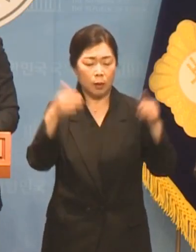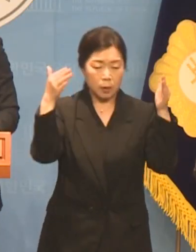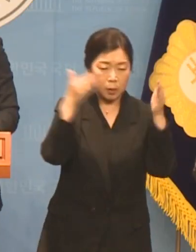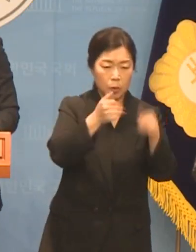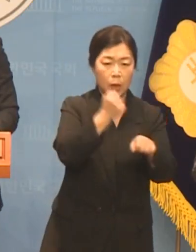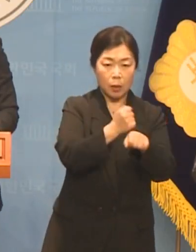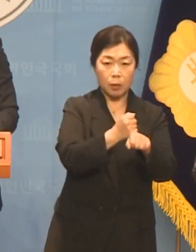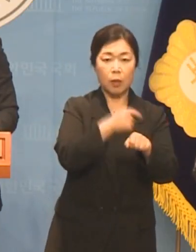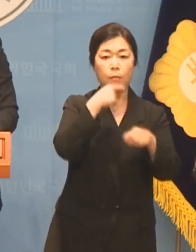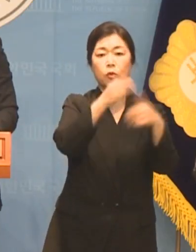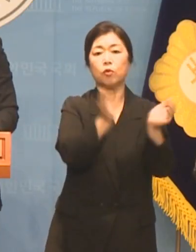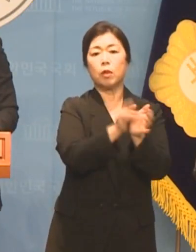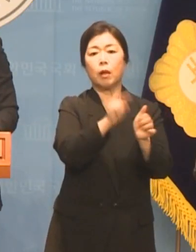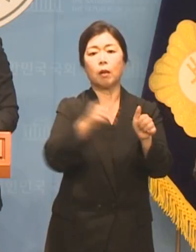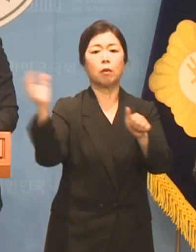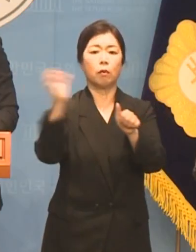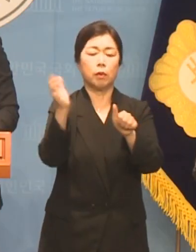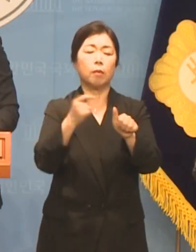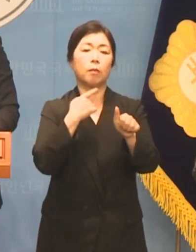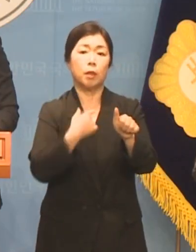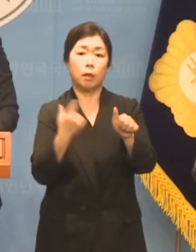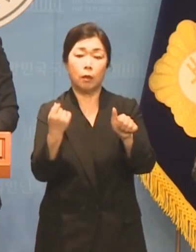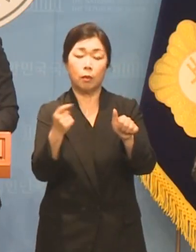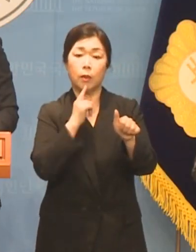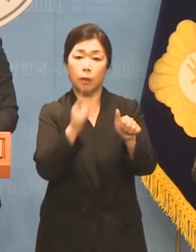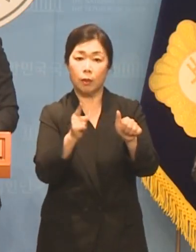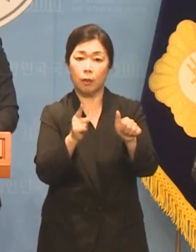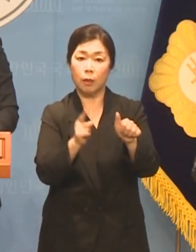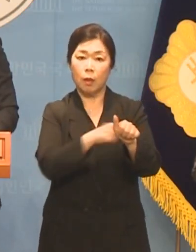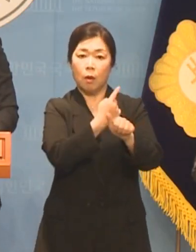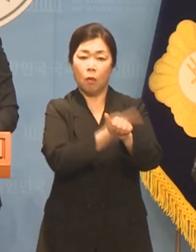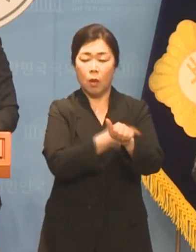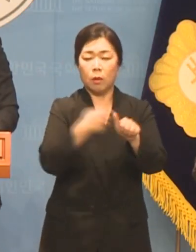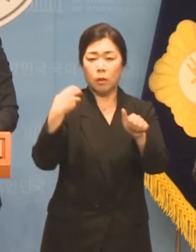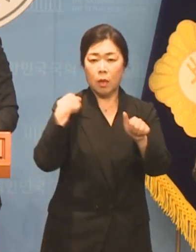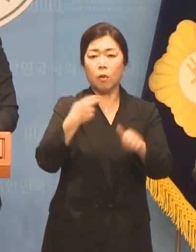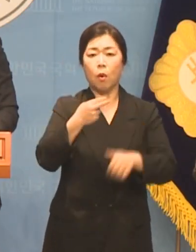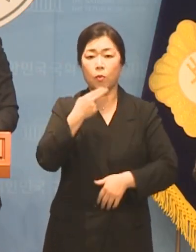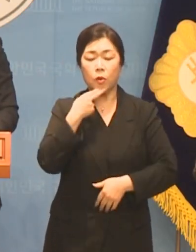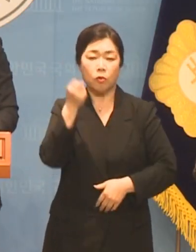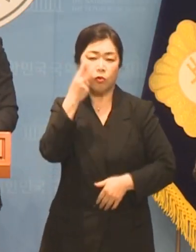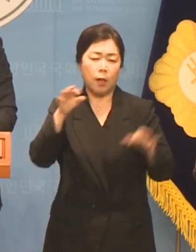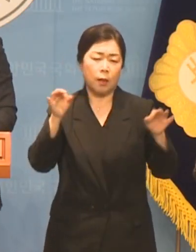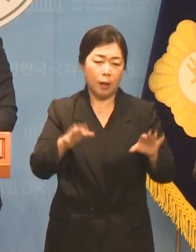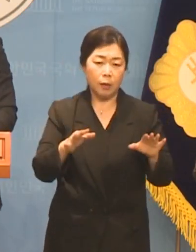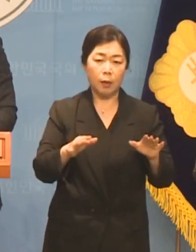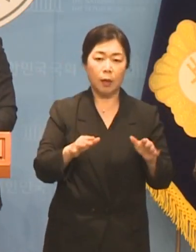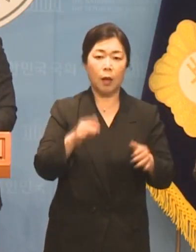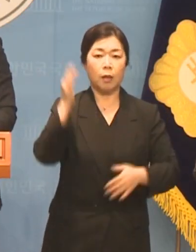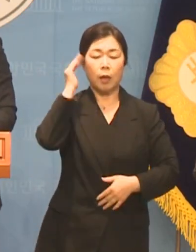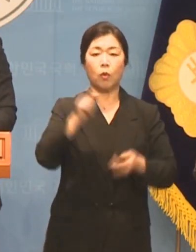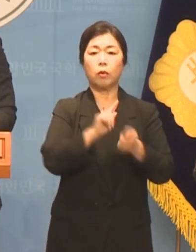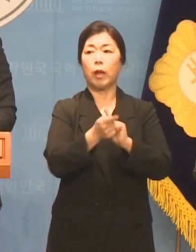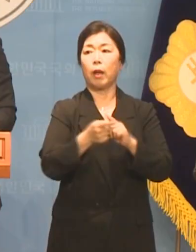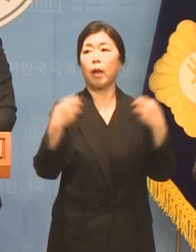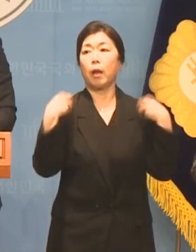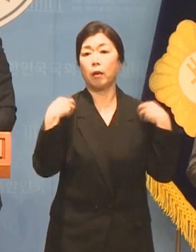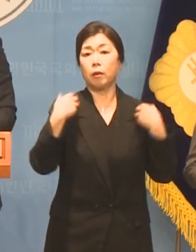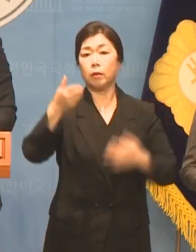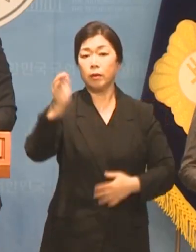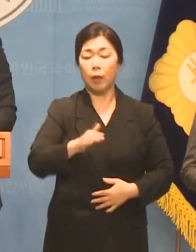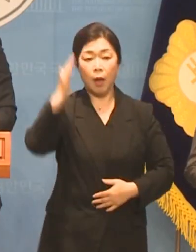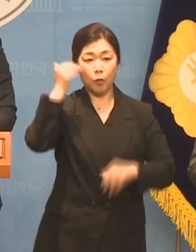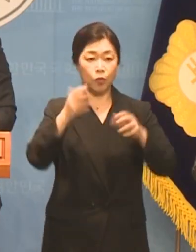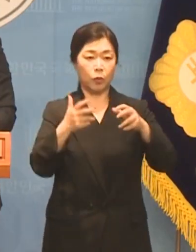희생시키는 민주당의 공세라고 주장했습니다. 권한도 책임도 취약한 2달간의 대행 정부가 대한민국의 장기적인